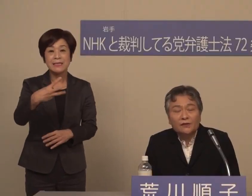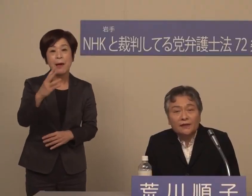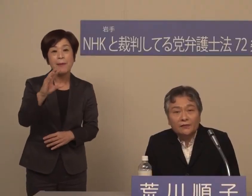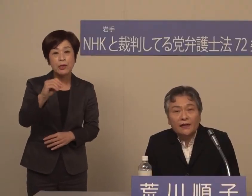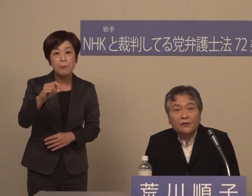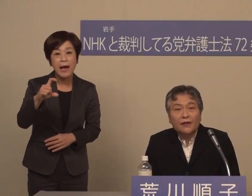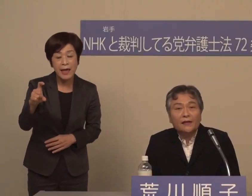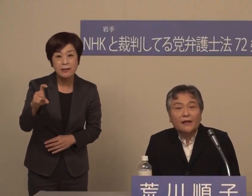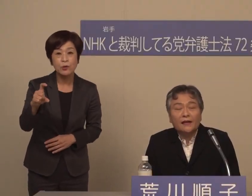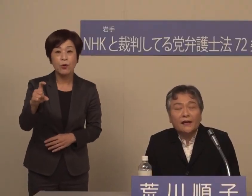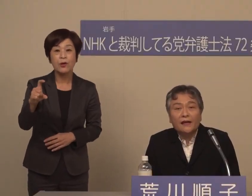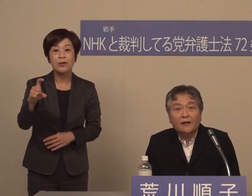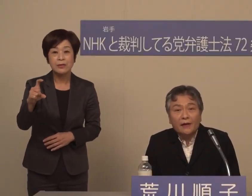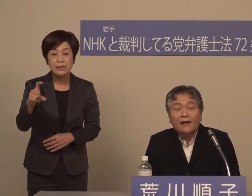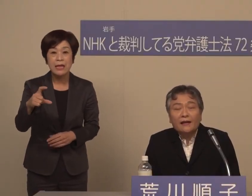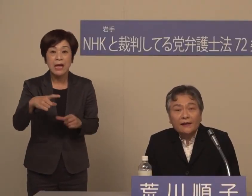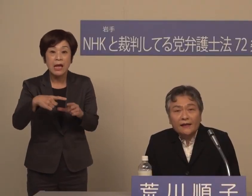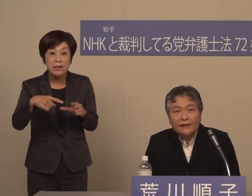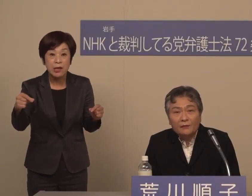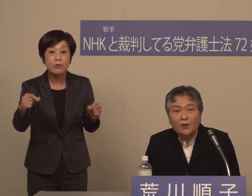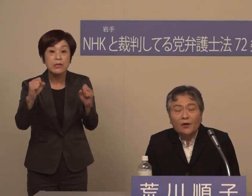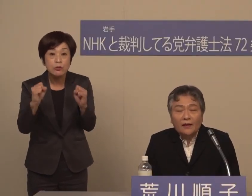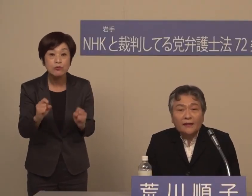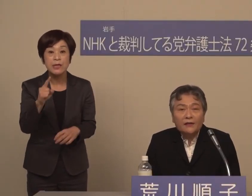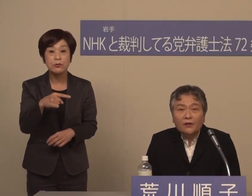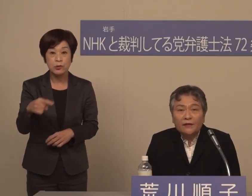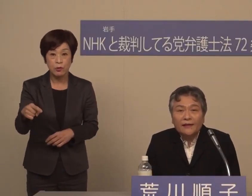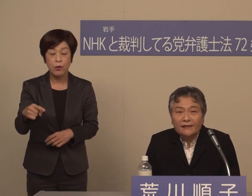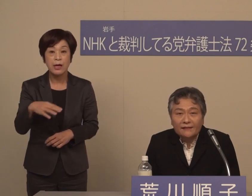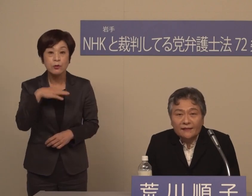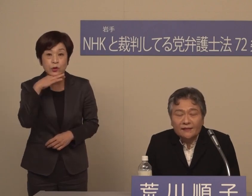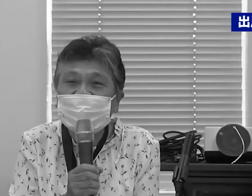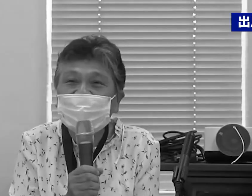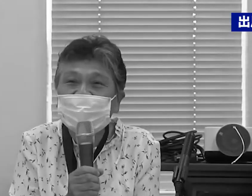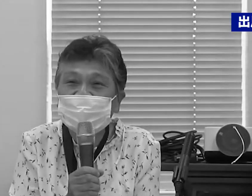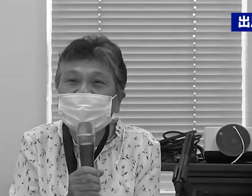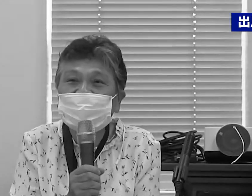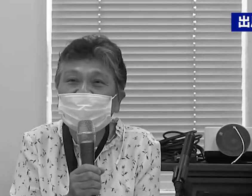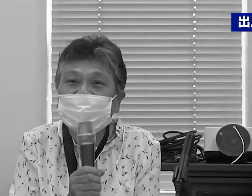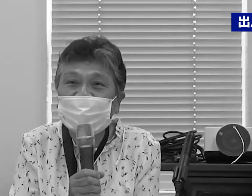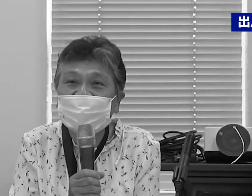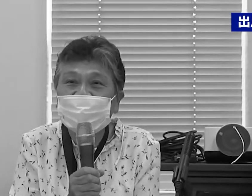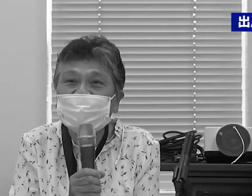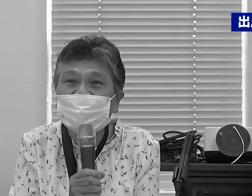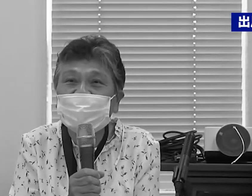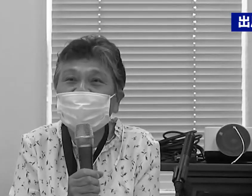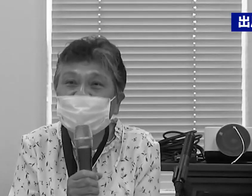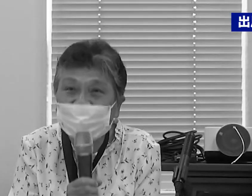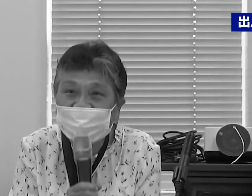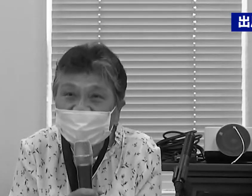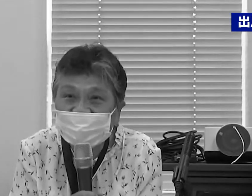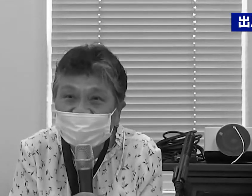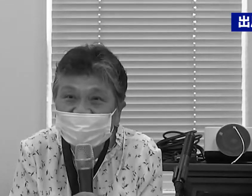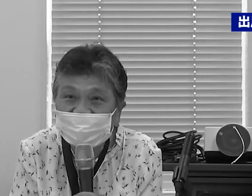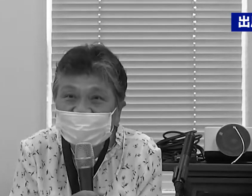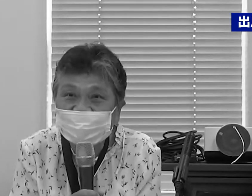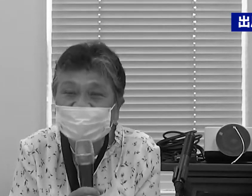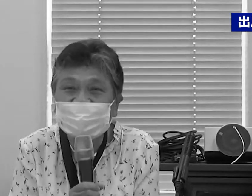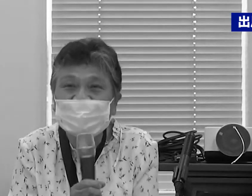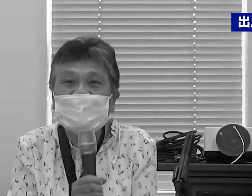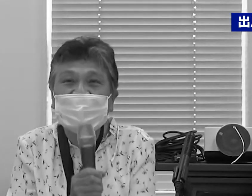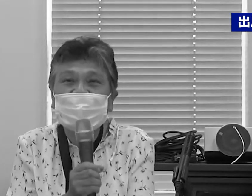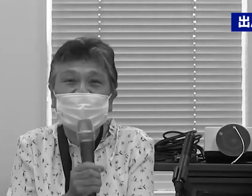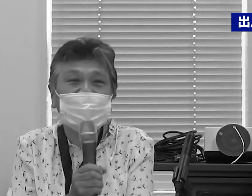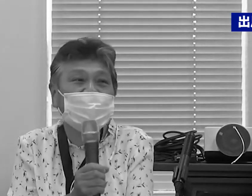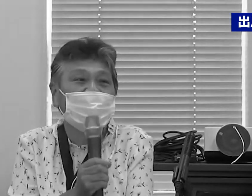日本国籍part 年齢が合えば誰でも我孫子ができるんですその他その見本を見せるためにアラカジュン子が